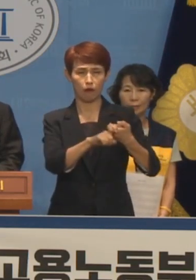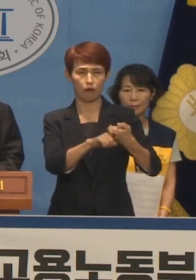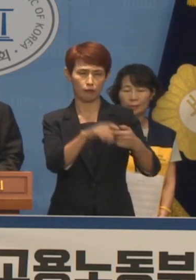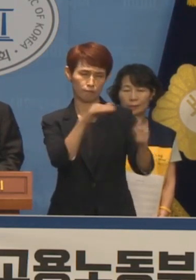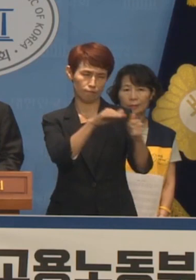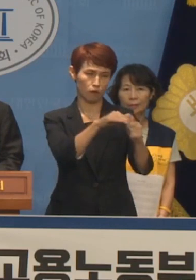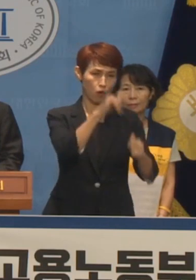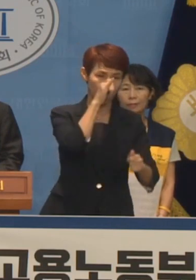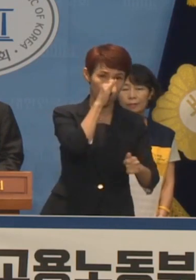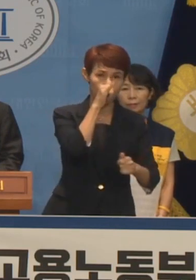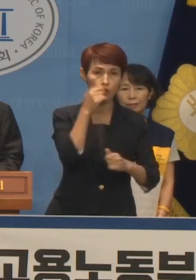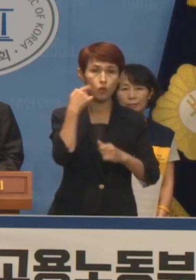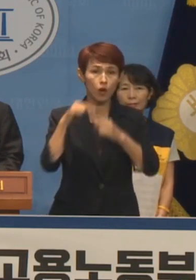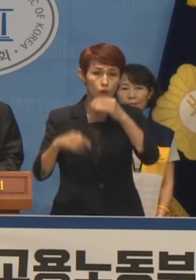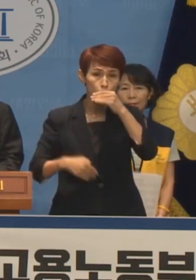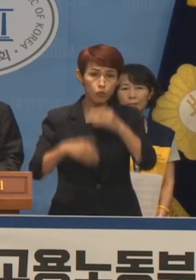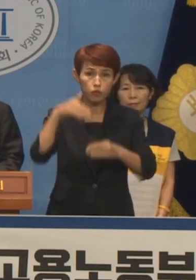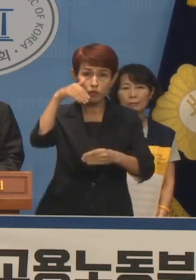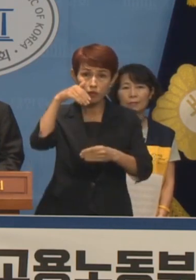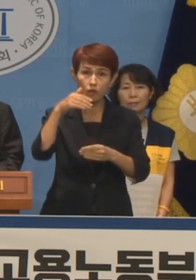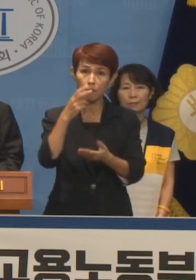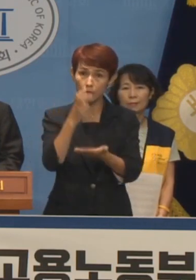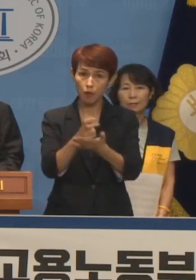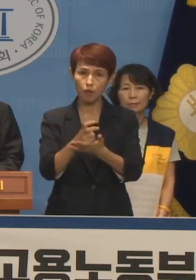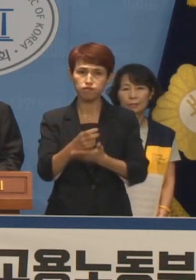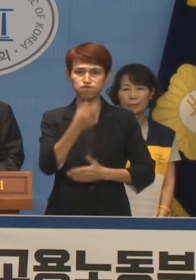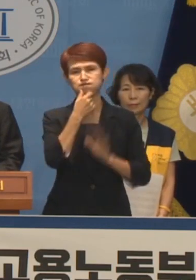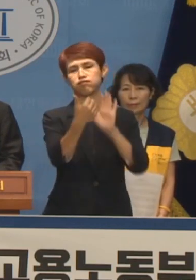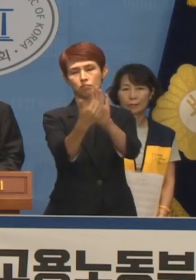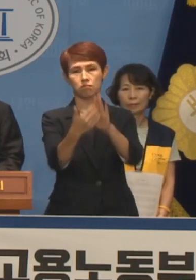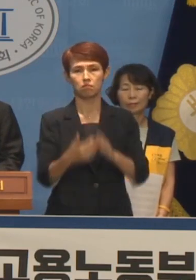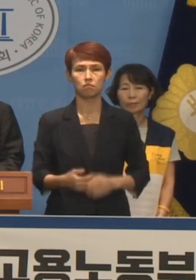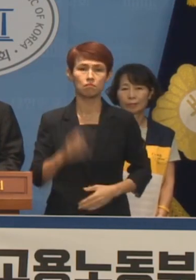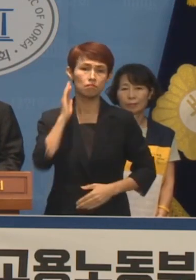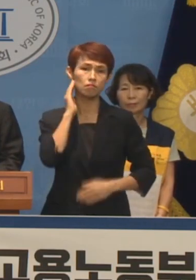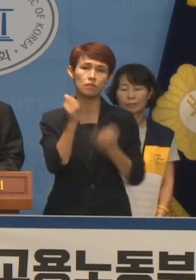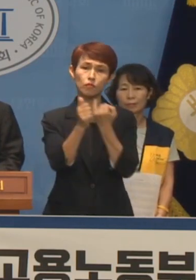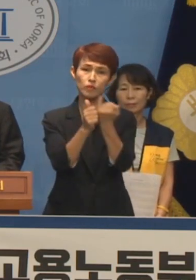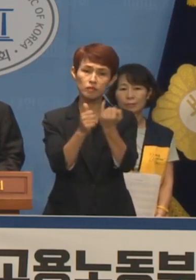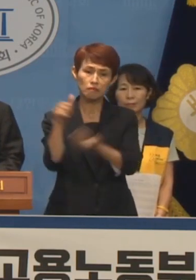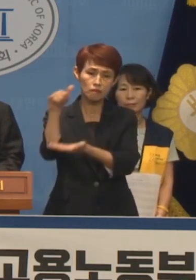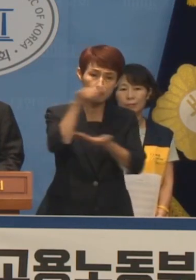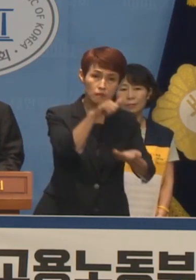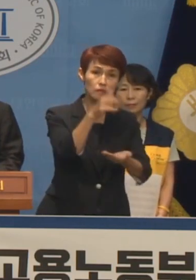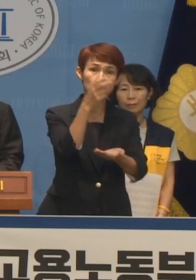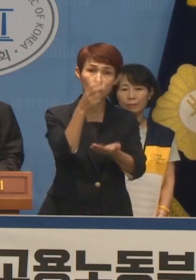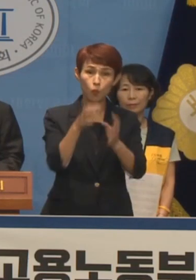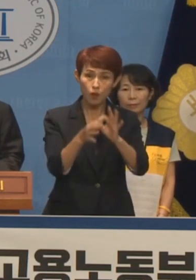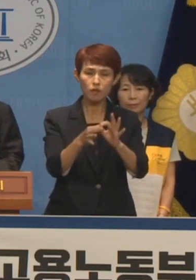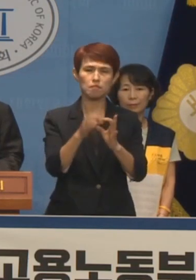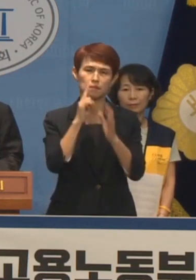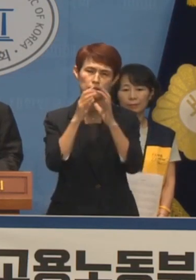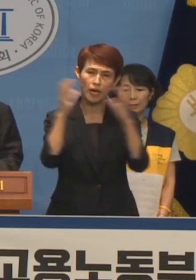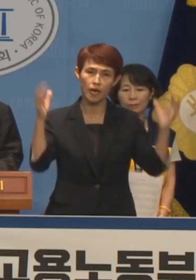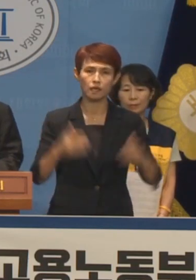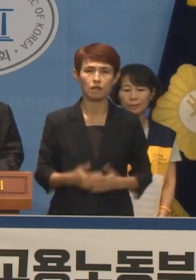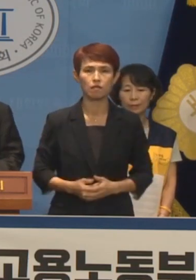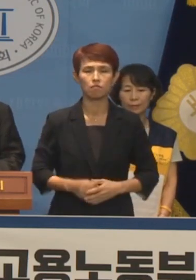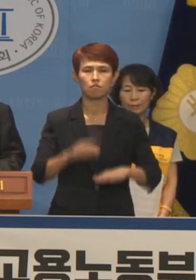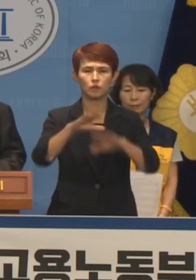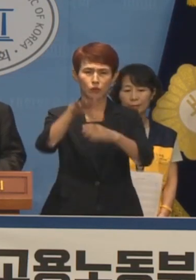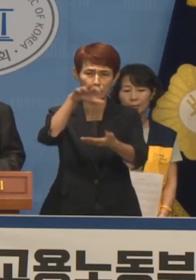또 거부했습니다. 김건희 명품백 논란, 방송 장악도 모자라 김문수를